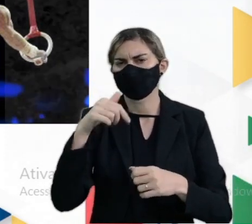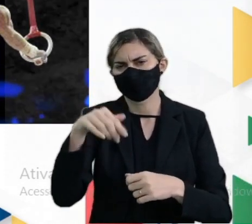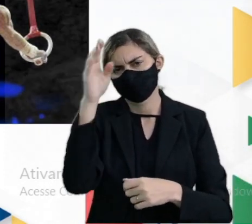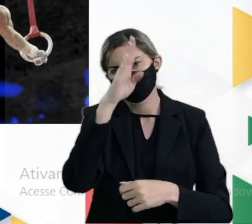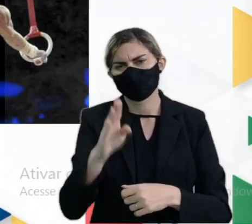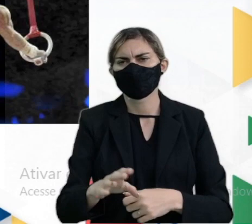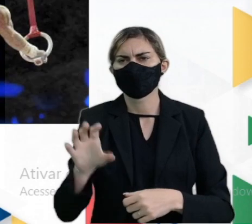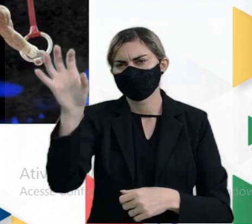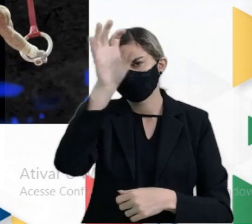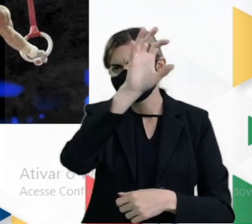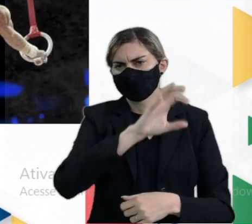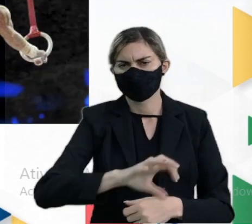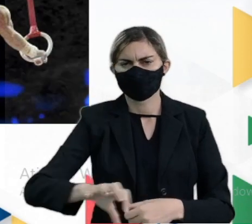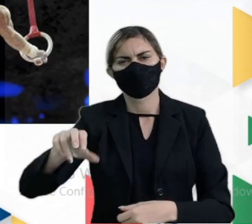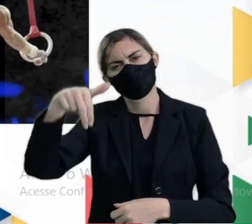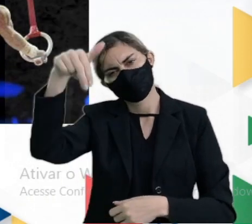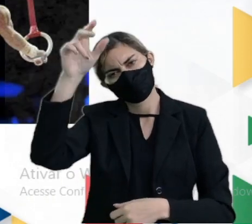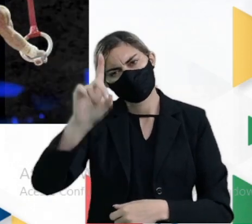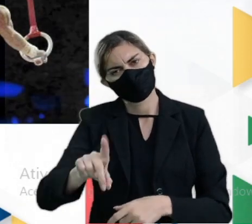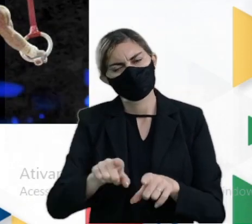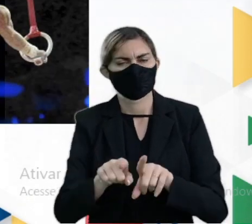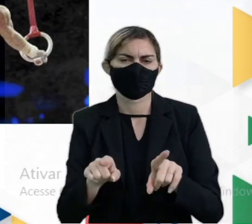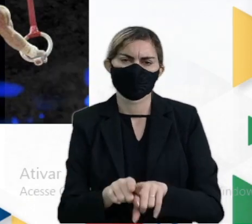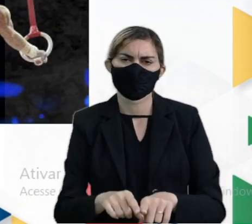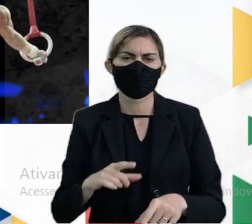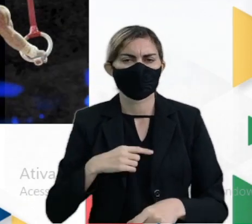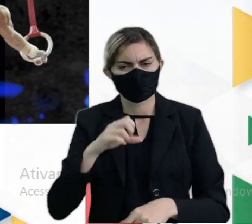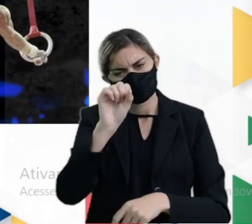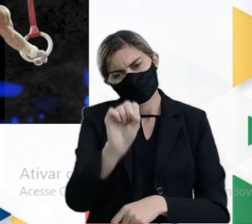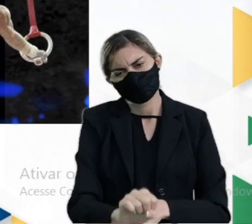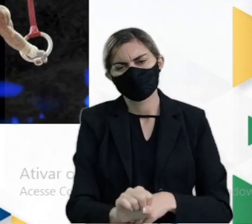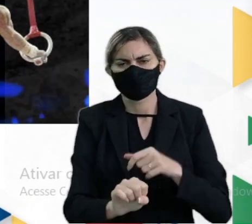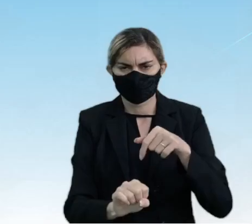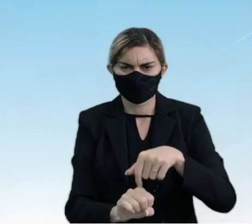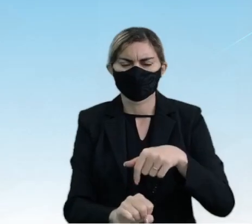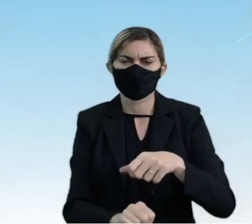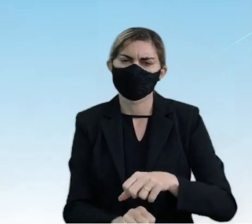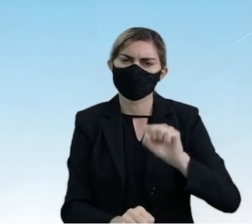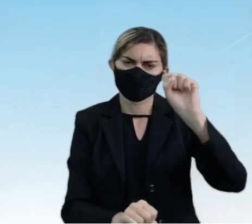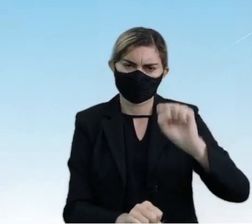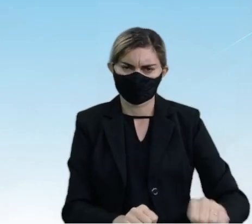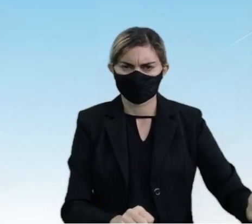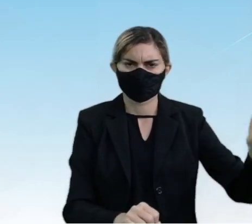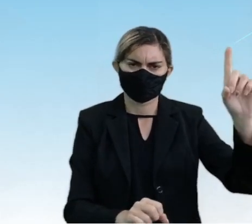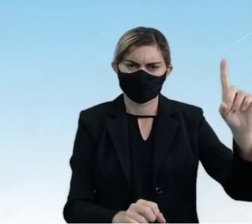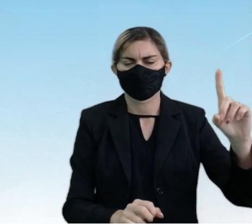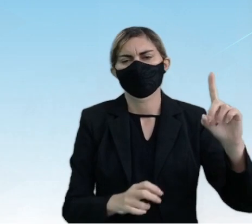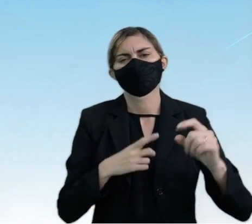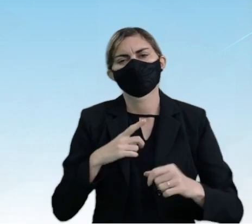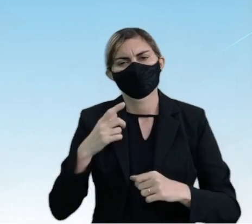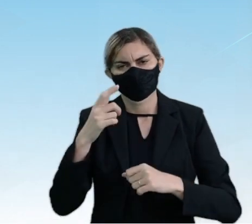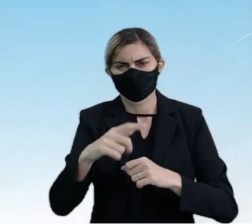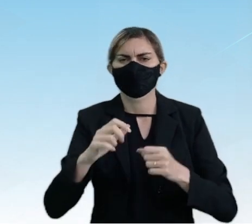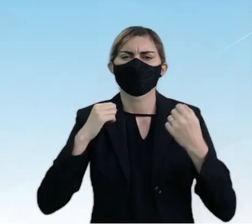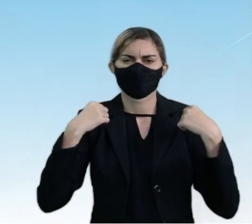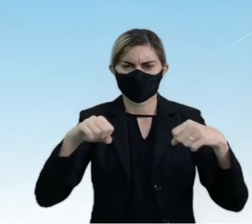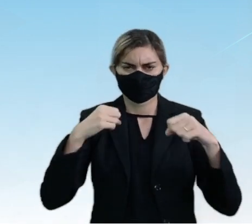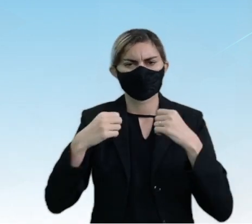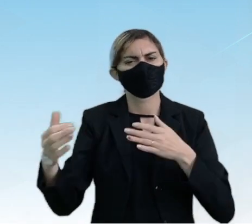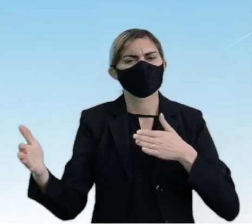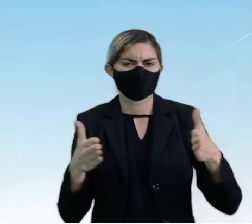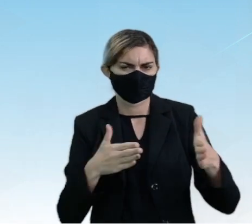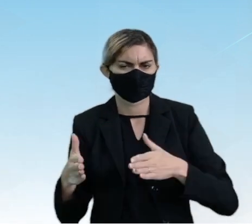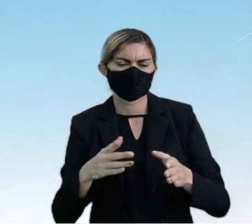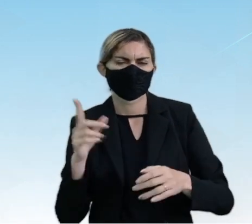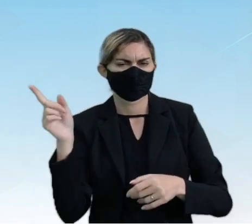Brasil também que são aqui advindos do Nordeste, mas era o sul basicamente e o sudeste quem dominava a ginástica nesse tempo. E aí veio, claro,